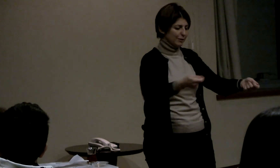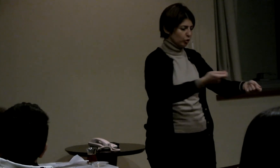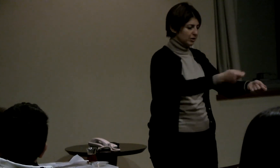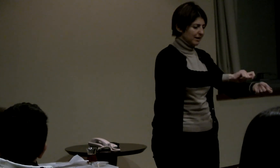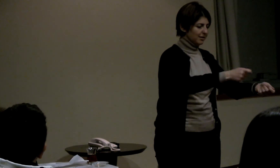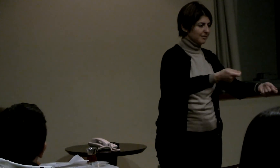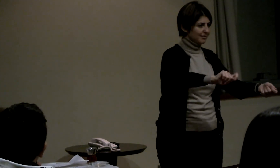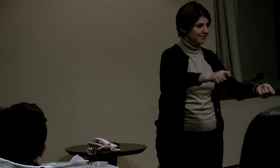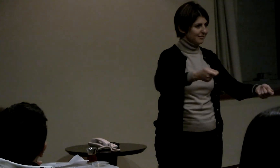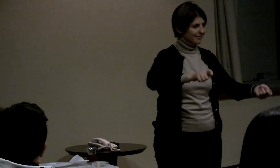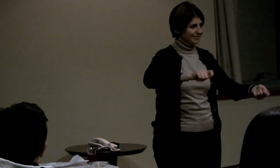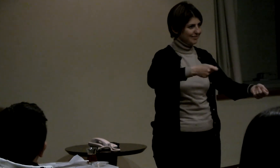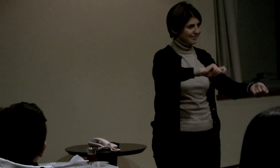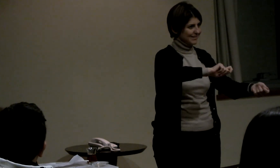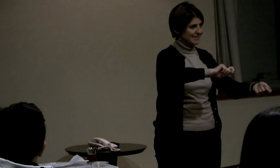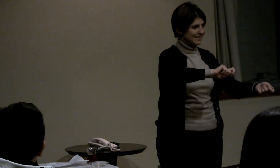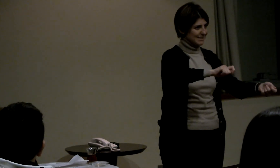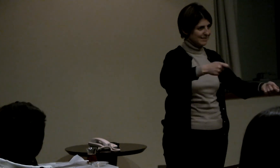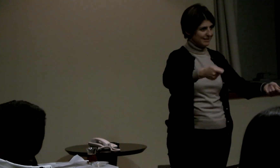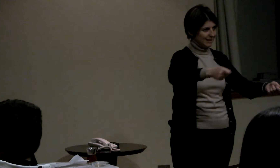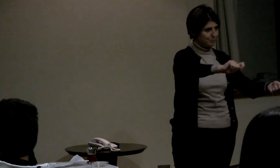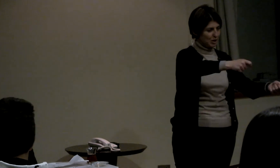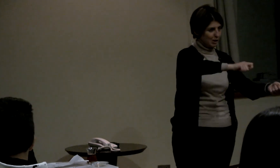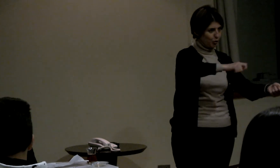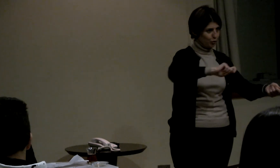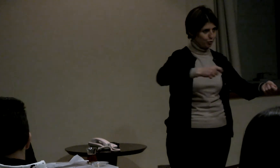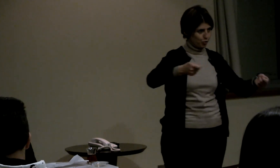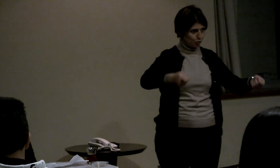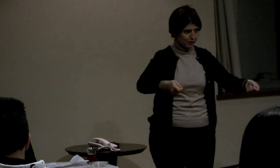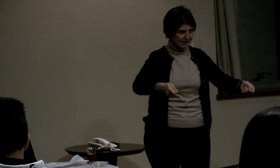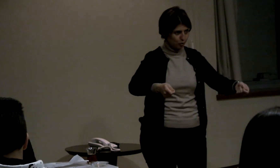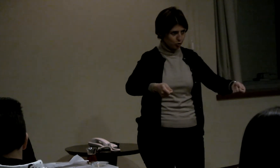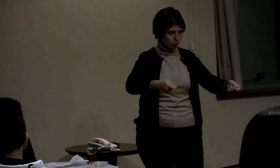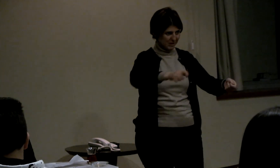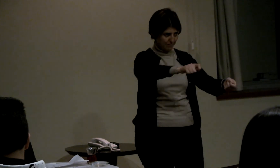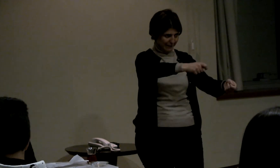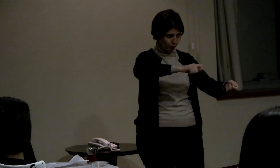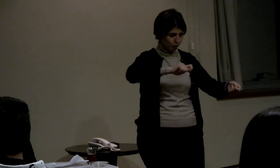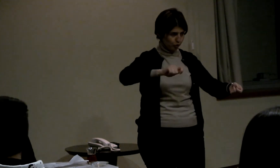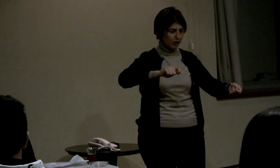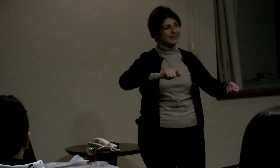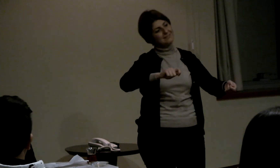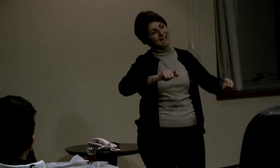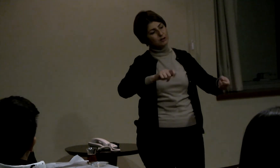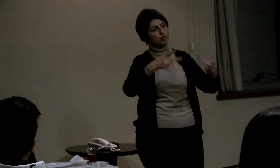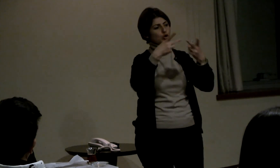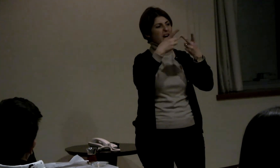tabildotta siz kepçeyle koyduğunuzu gösteriyorsunuz, tabildot, diğer türlü